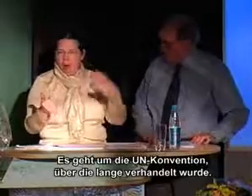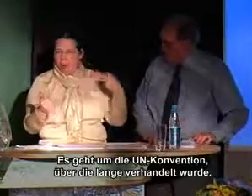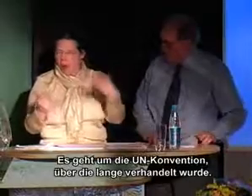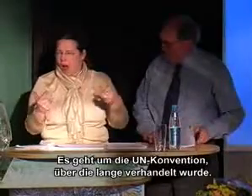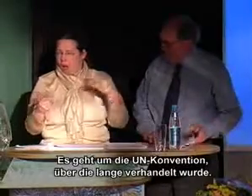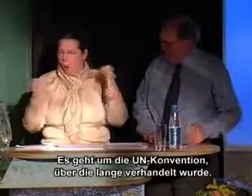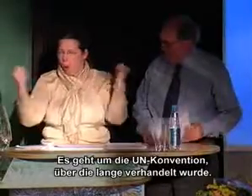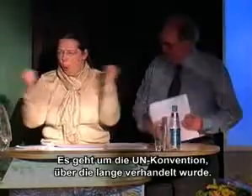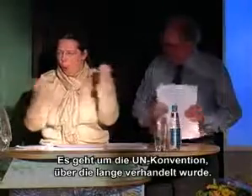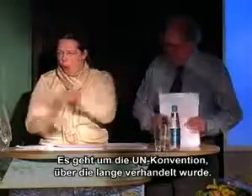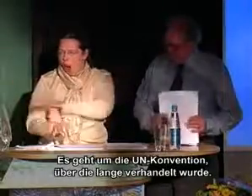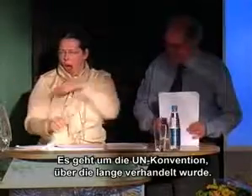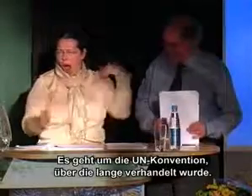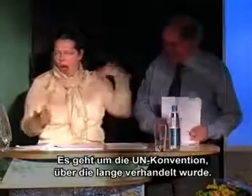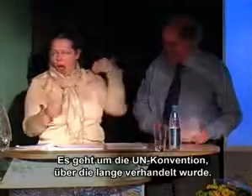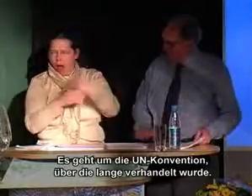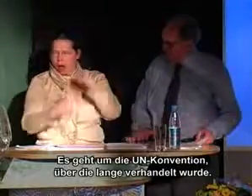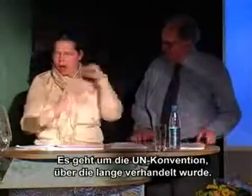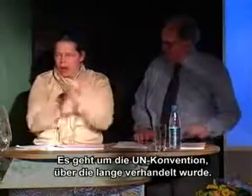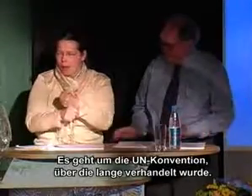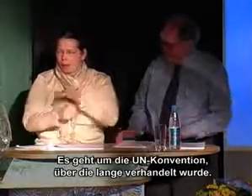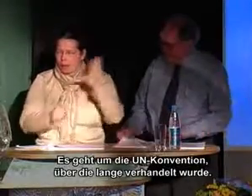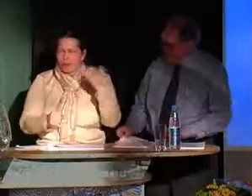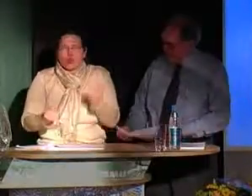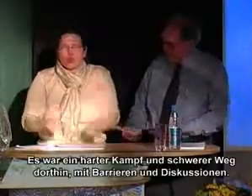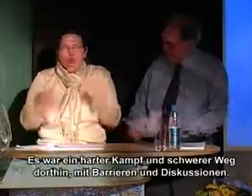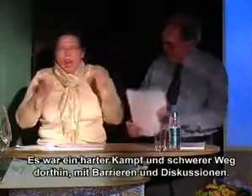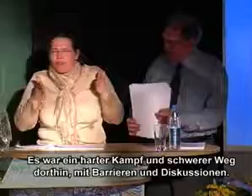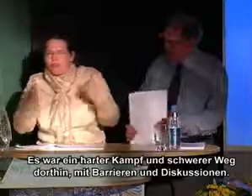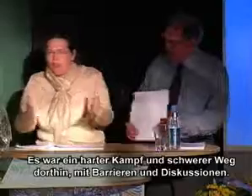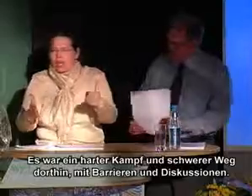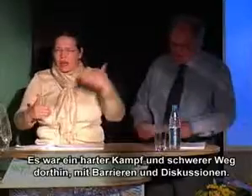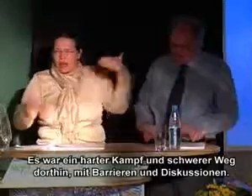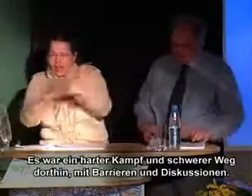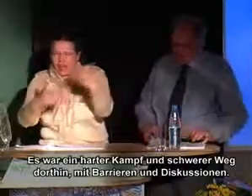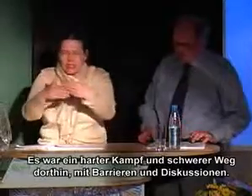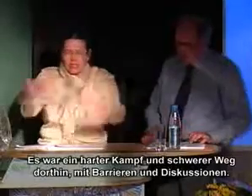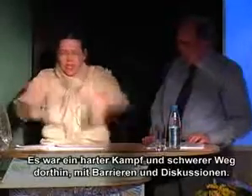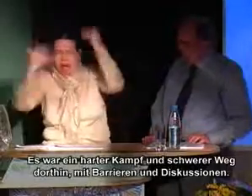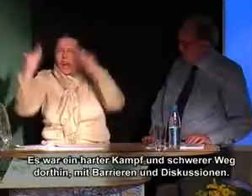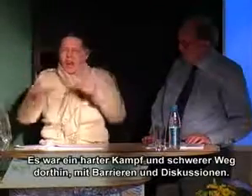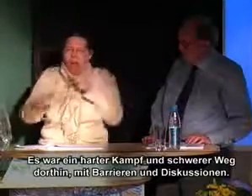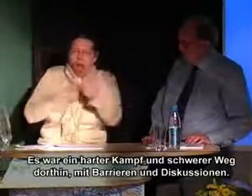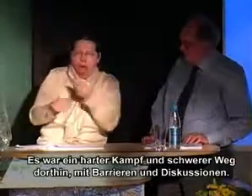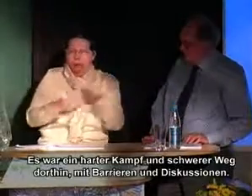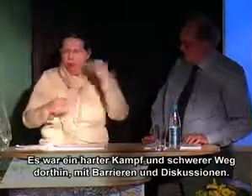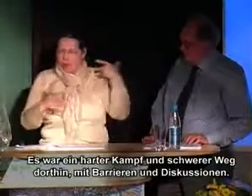Es geht um die UN-Konvention, über die lange verhandelt wurde. Es war ein harter Kampf und ein schwerer Weg dorthin,